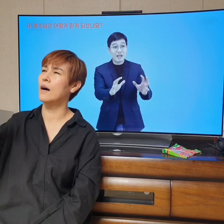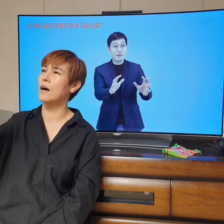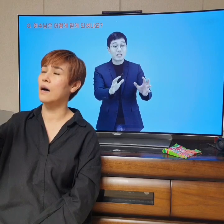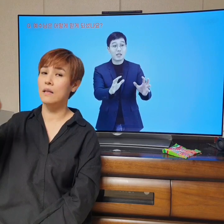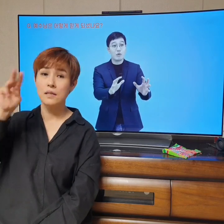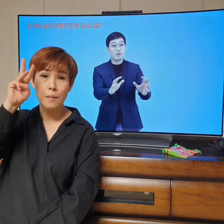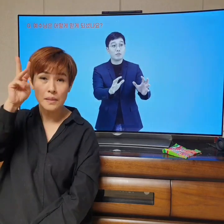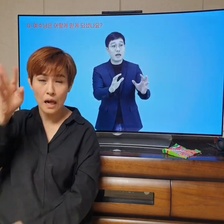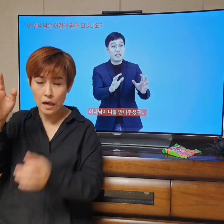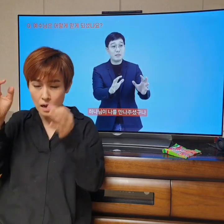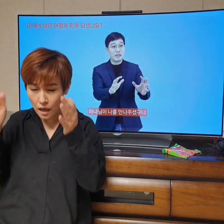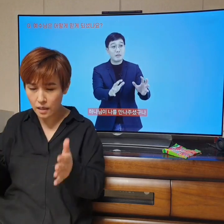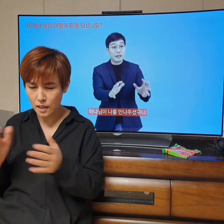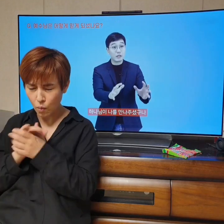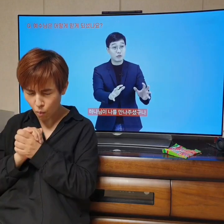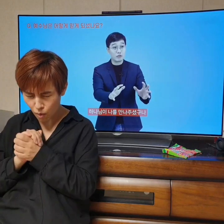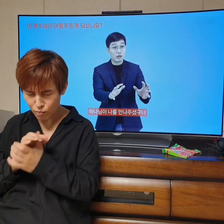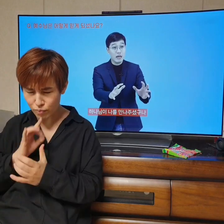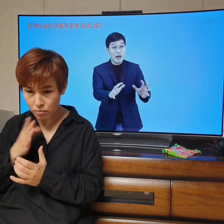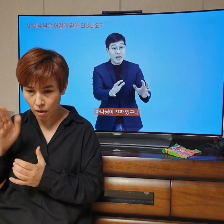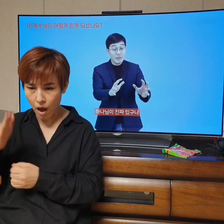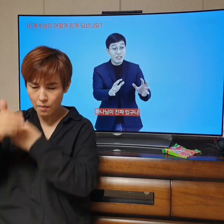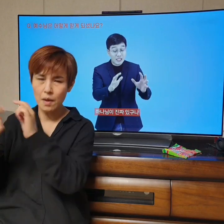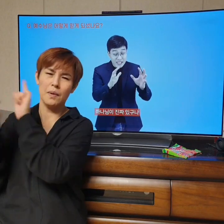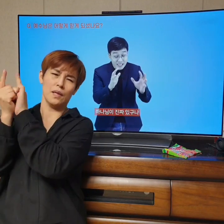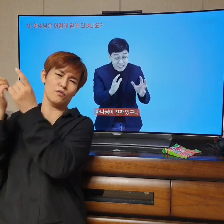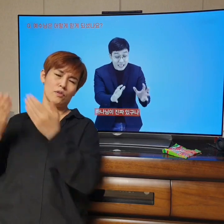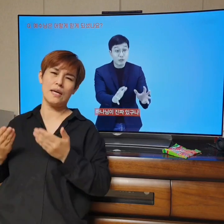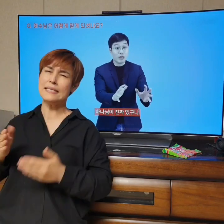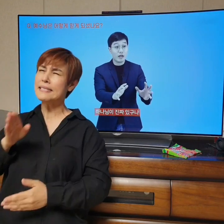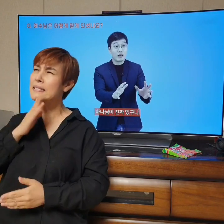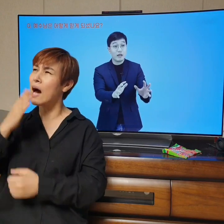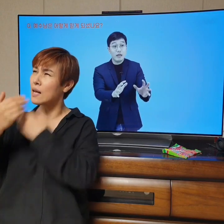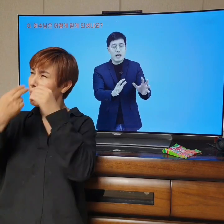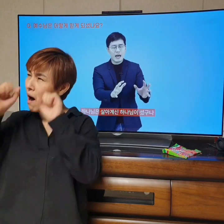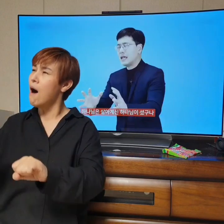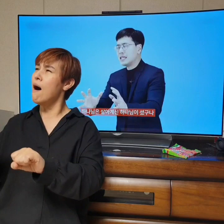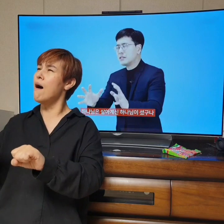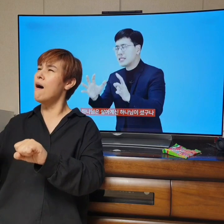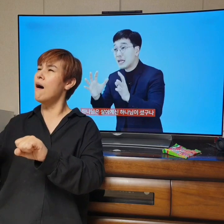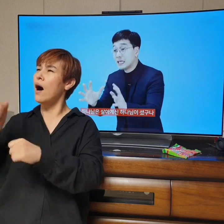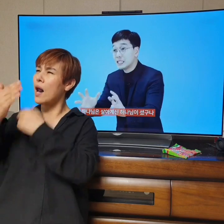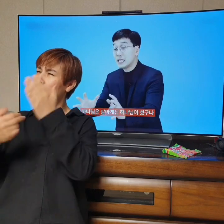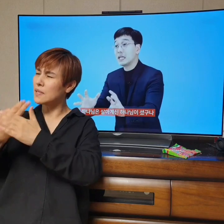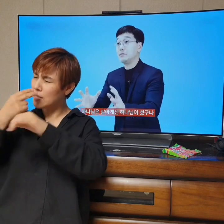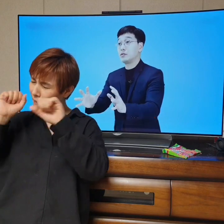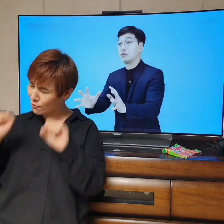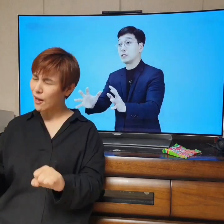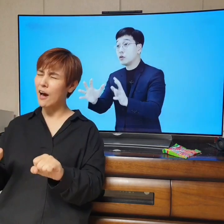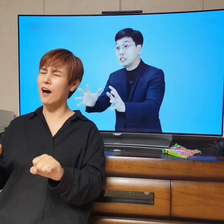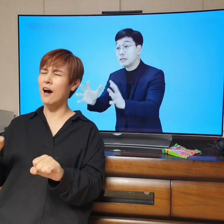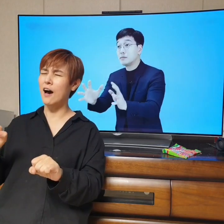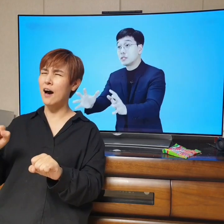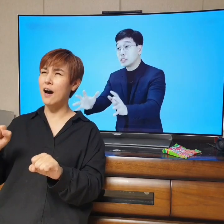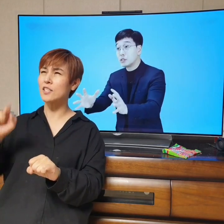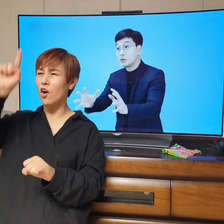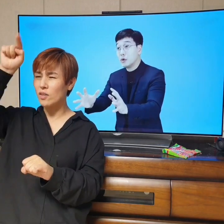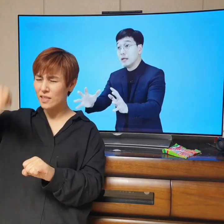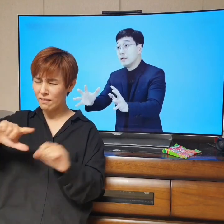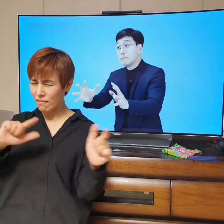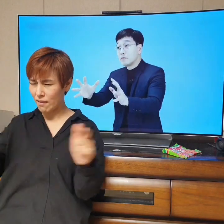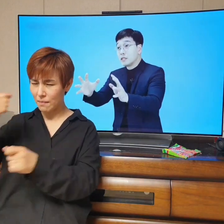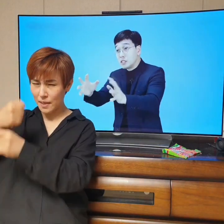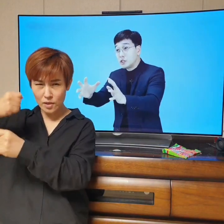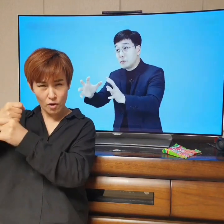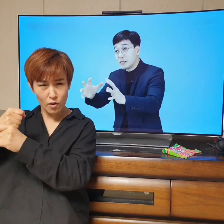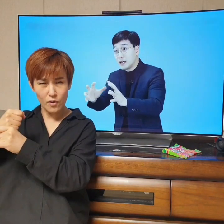나 3박 4일밖에 기도한 거 없는데 하나님이 나를 만나주셨구나. 하나님이 진짜 있구나. 하나님은 살아계신 하나님이셨구나. 천지만물을